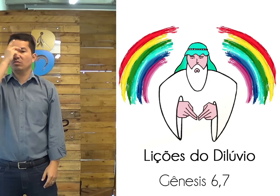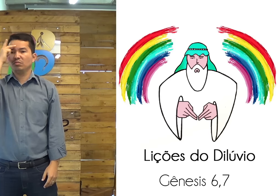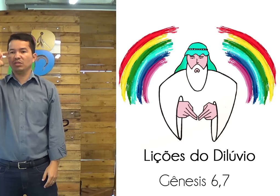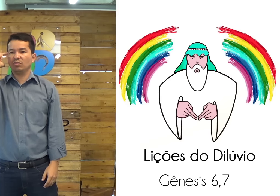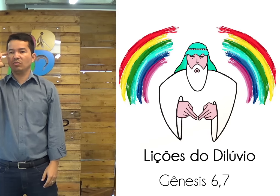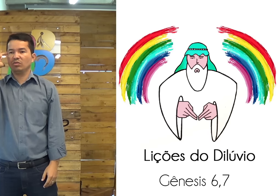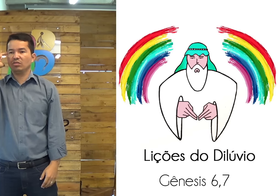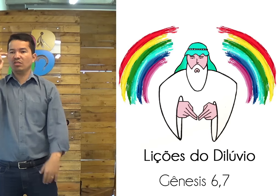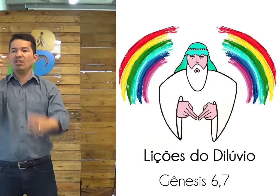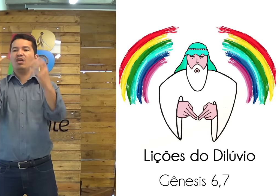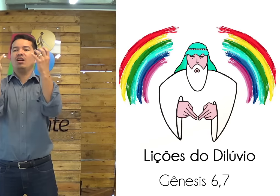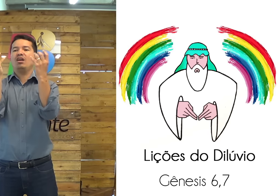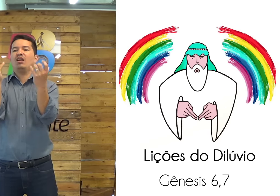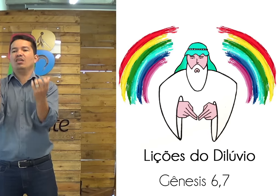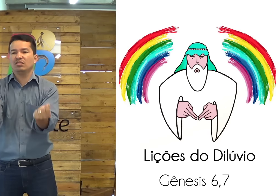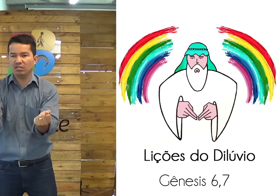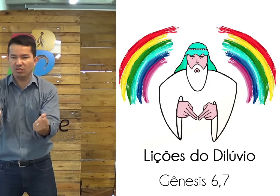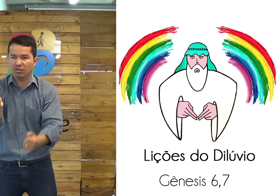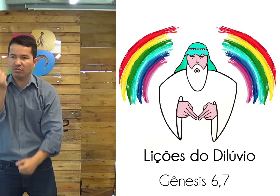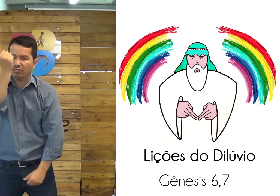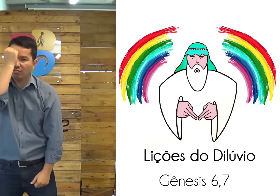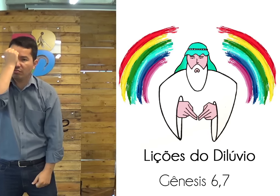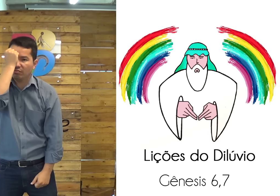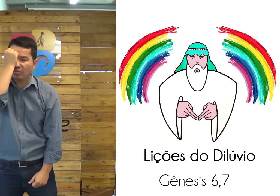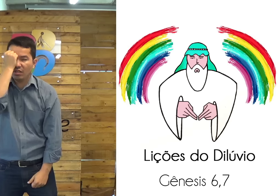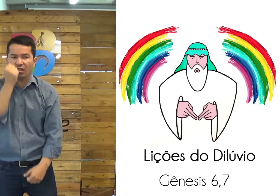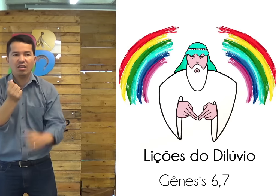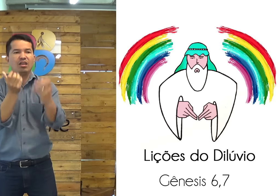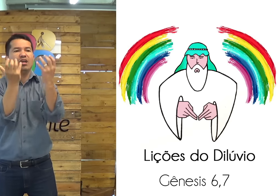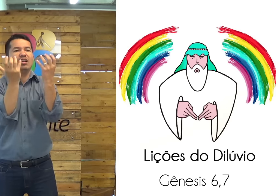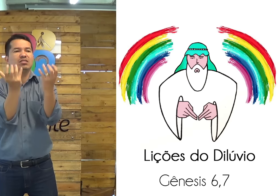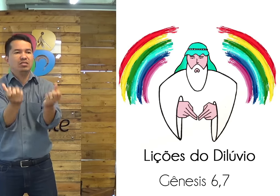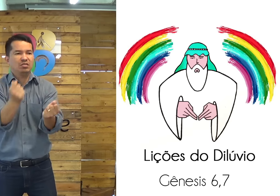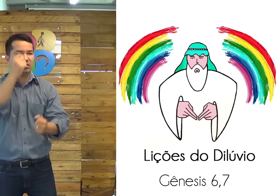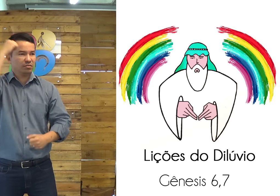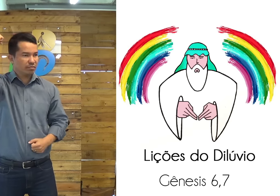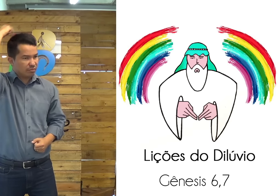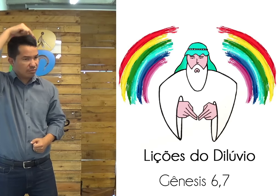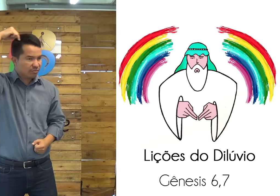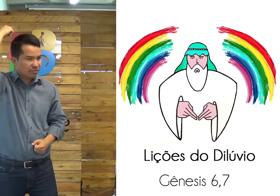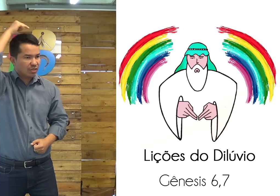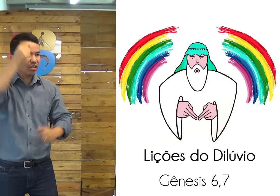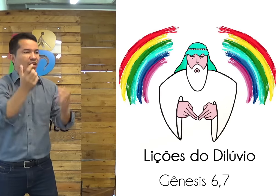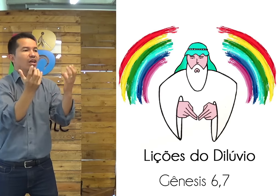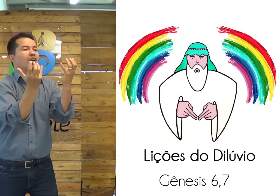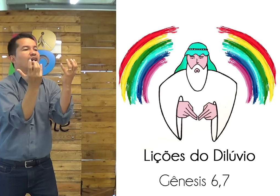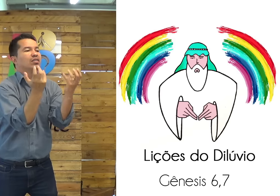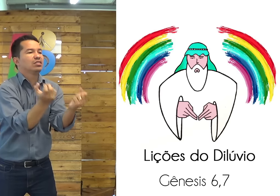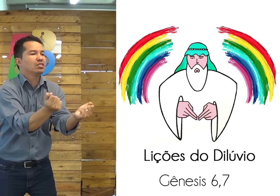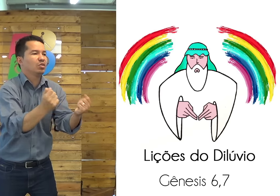só oito pessoas que aceitaram se arrependeram que se